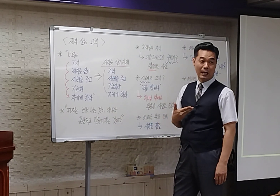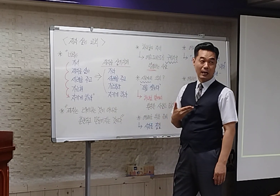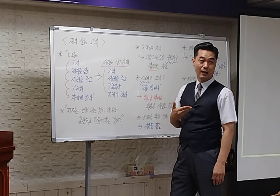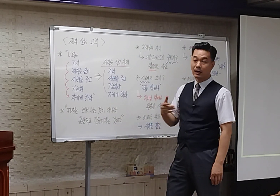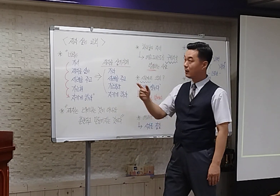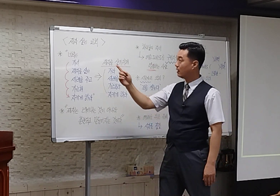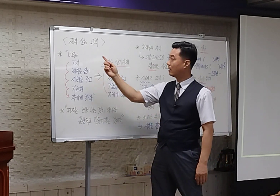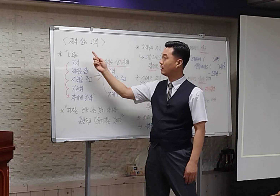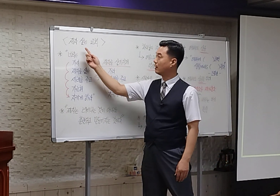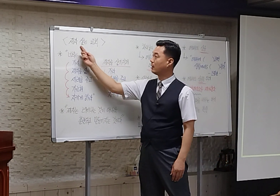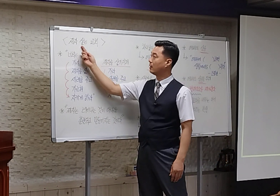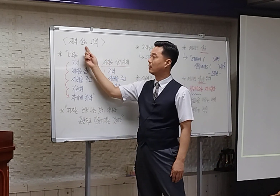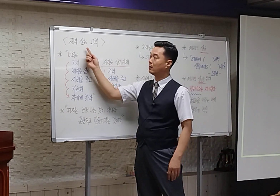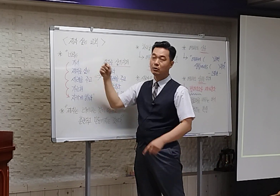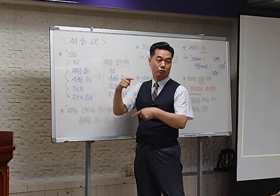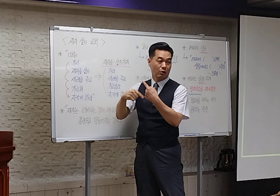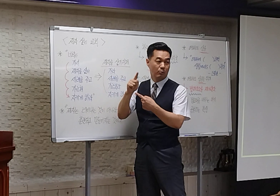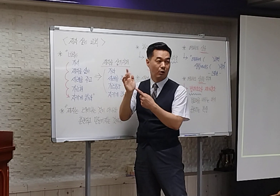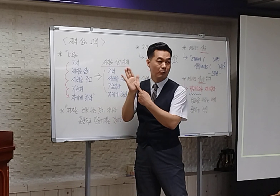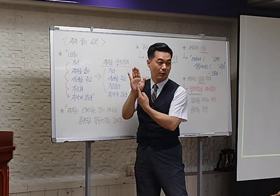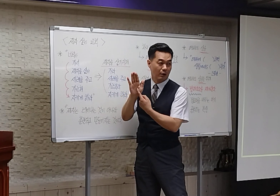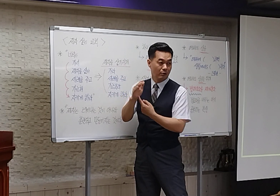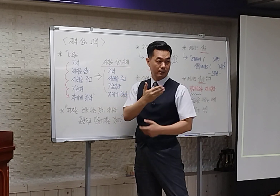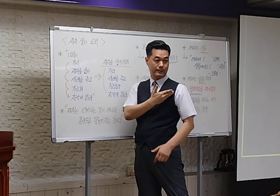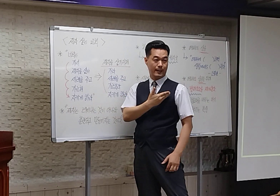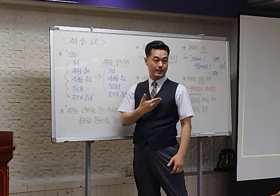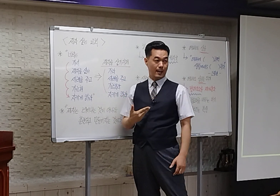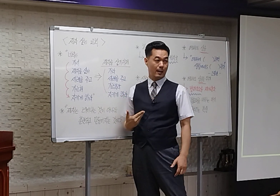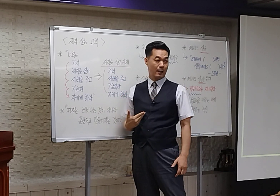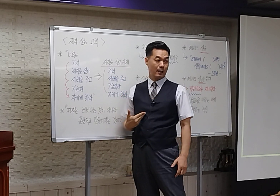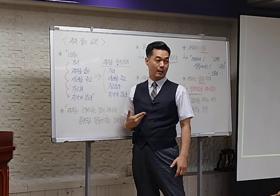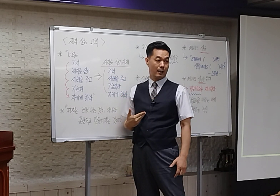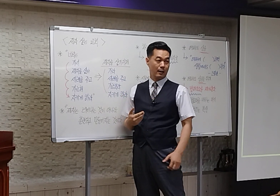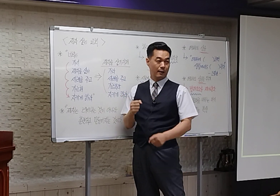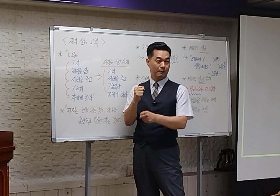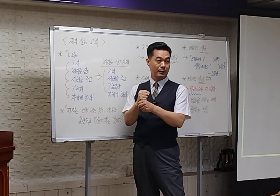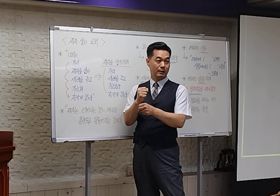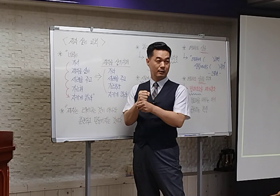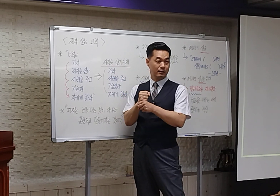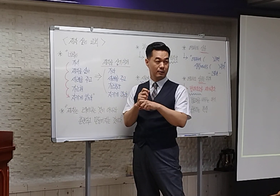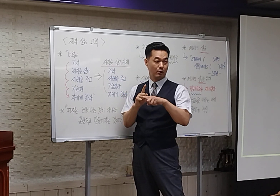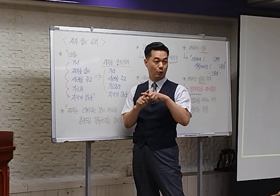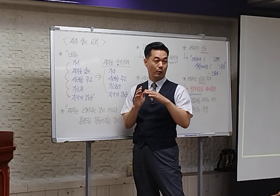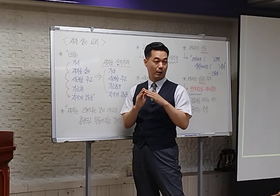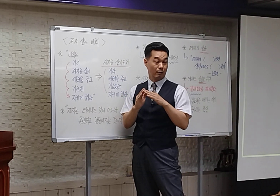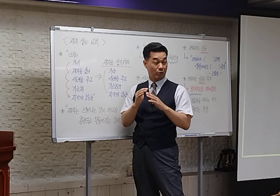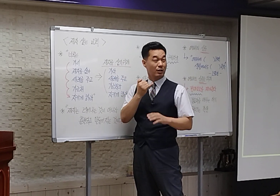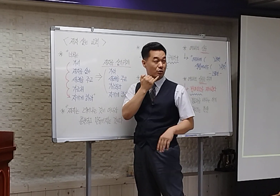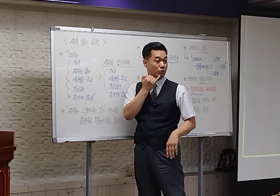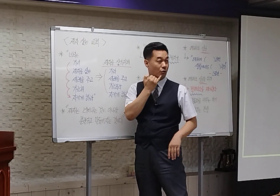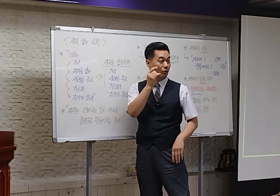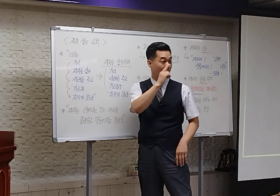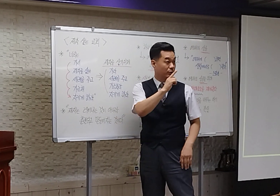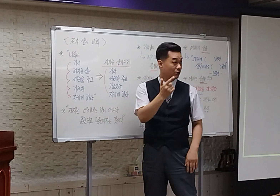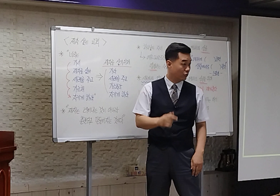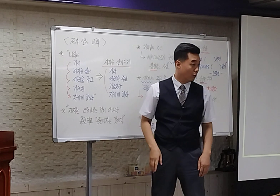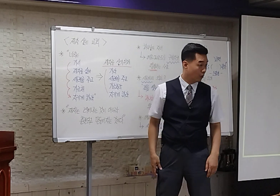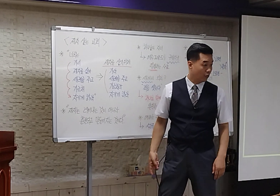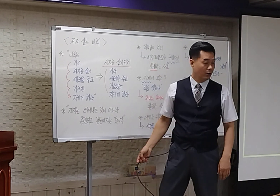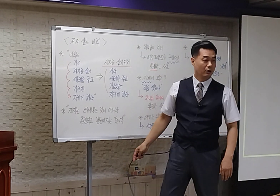제자, 수화로 뭐라고 표현해요? 제자 만드는 교회. 괜찮죠, 그죠? 나쁘지 않죠?